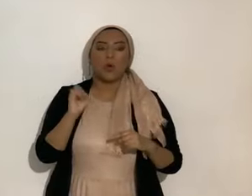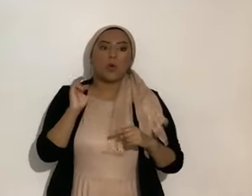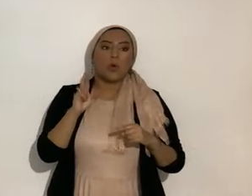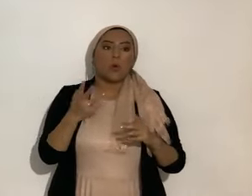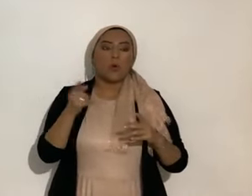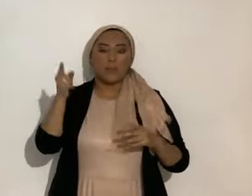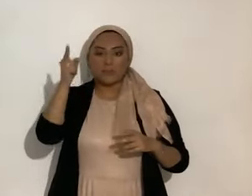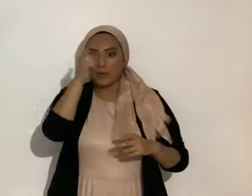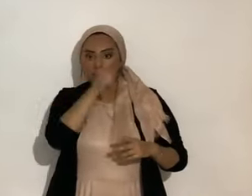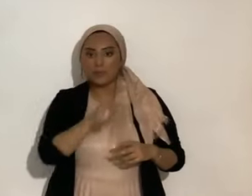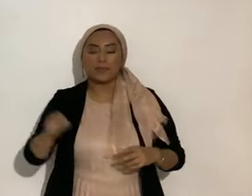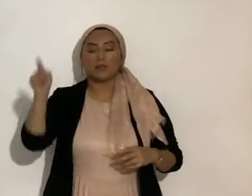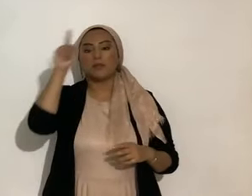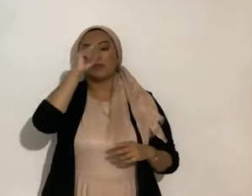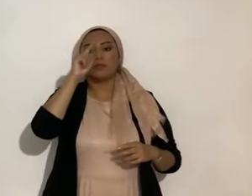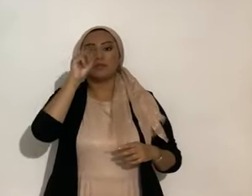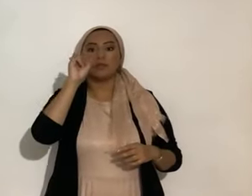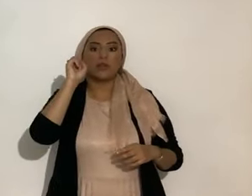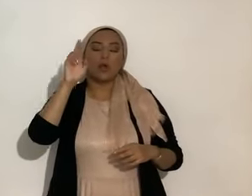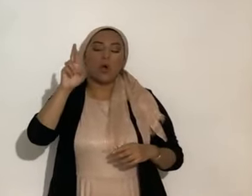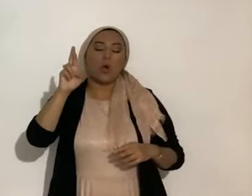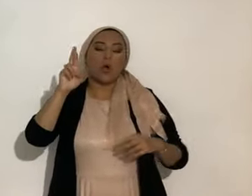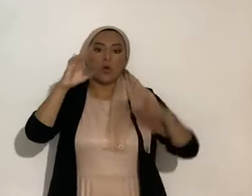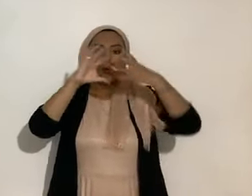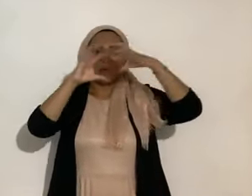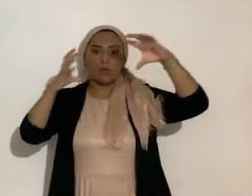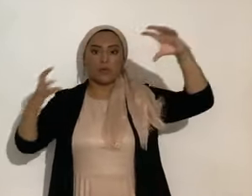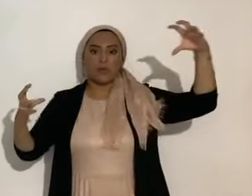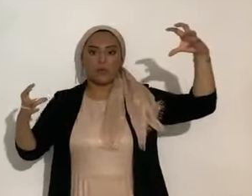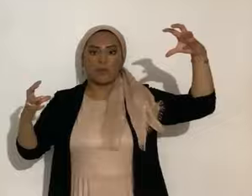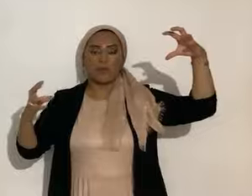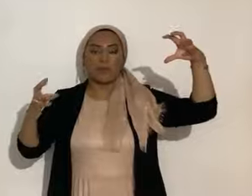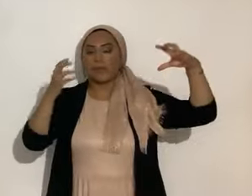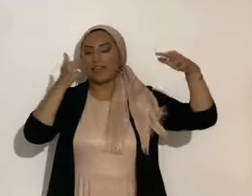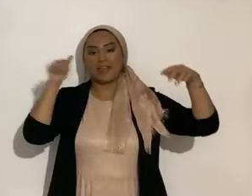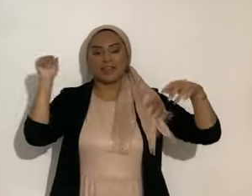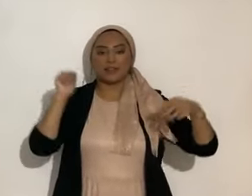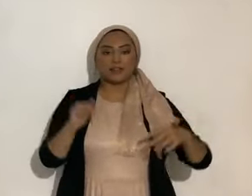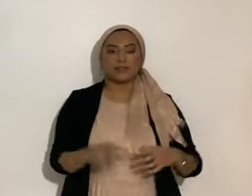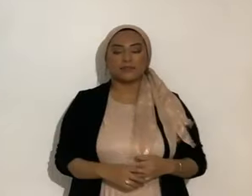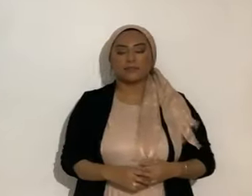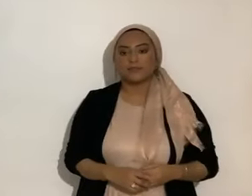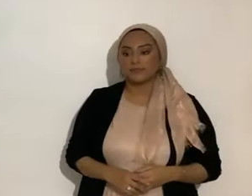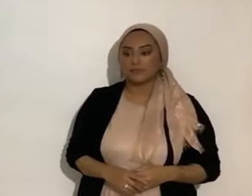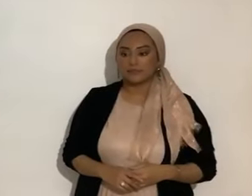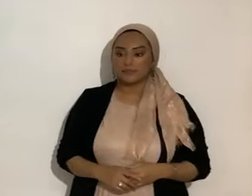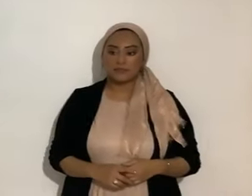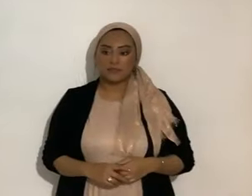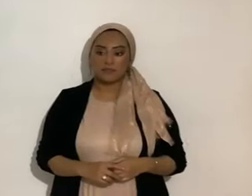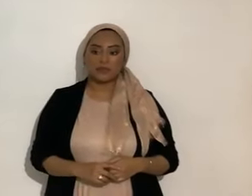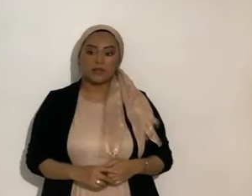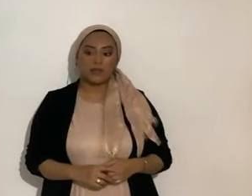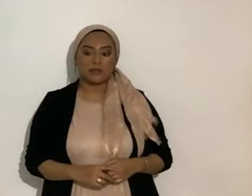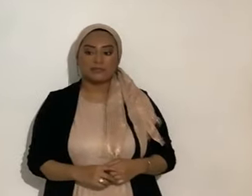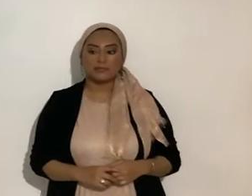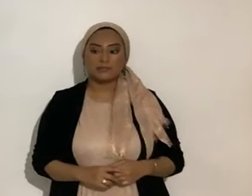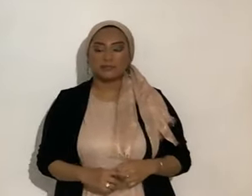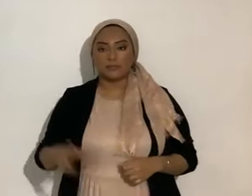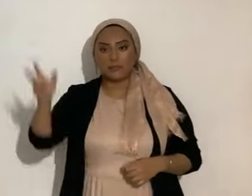O un círculo, o un cilindro, o lo que tú quieras. Bueno, entonces,